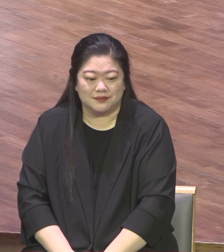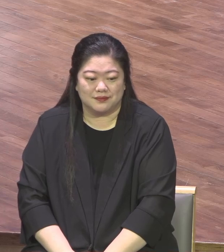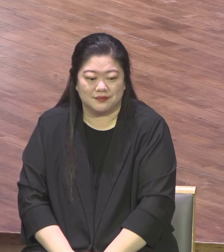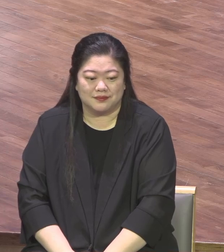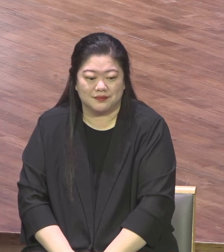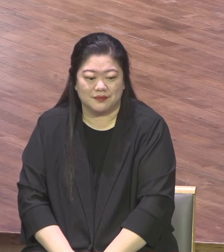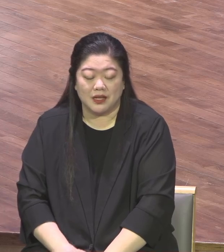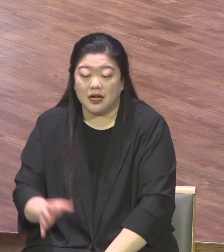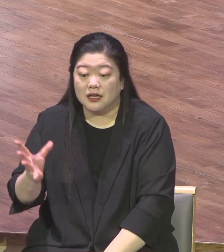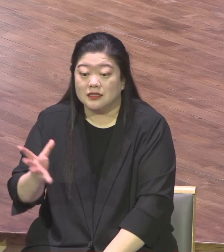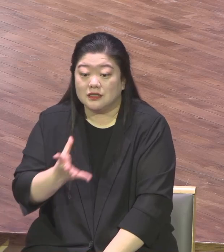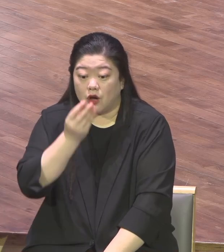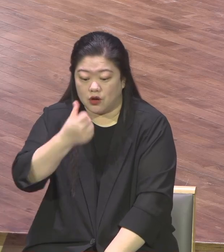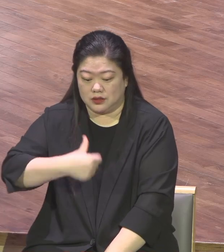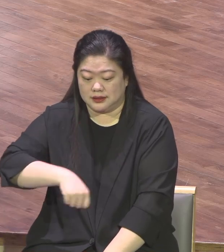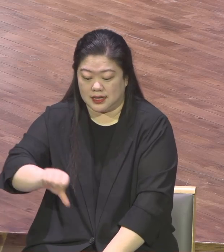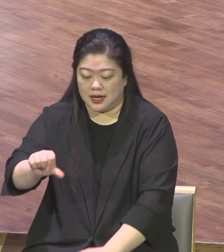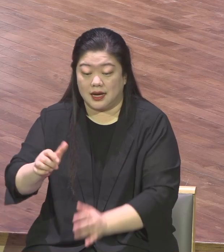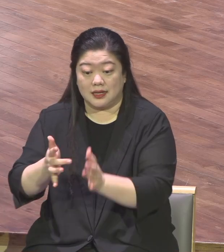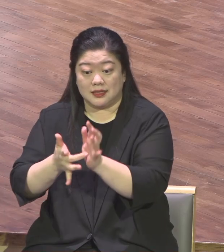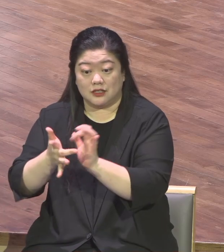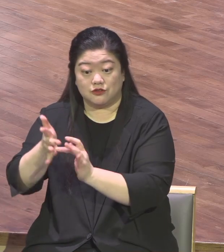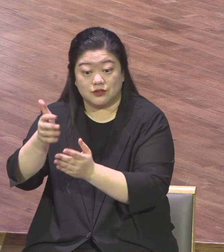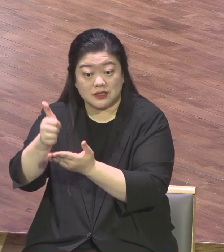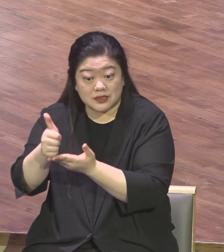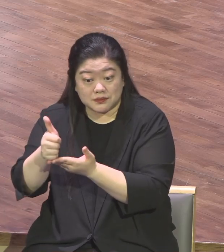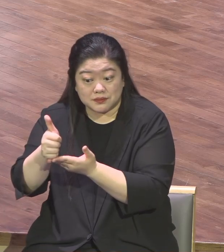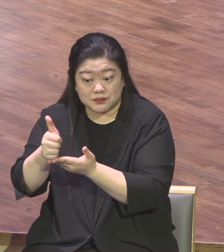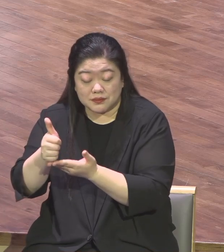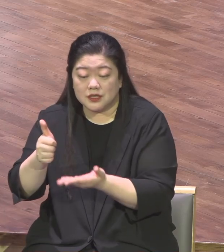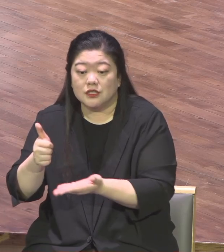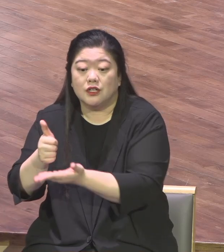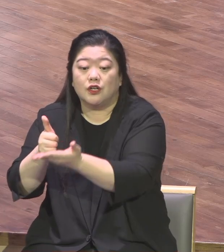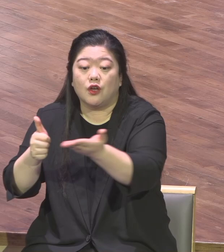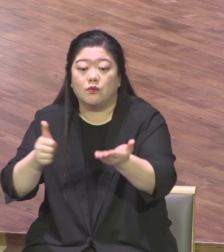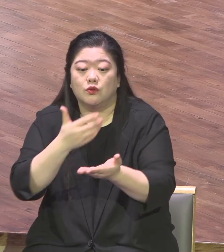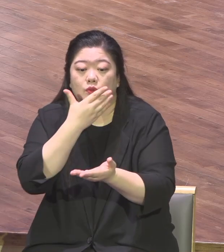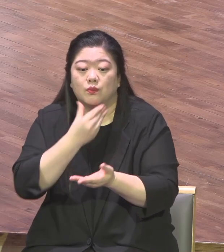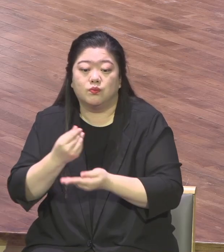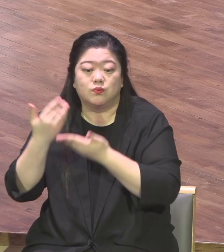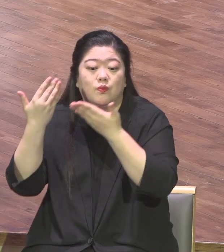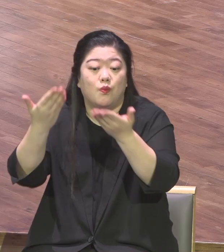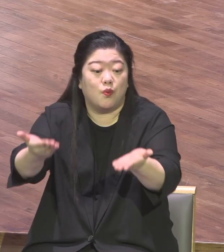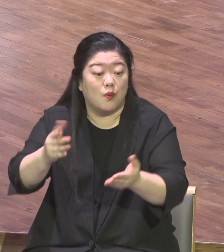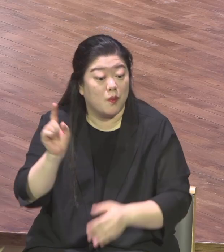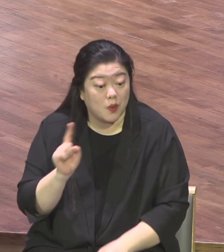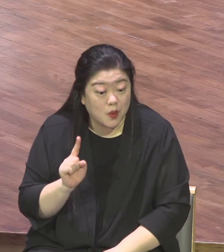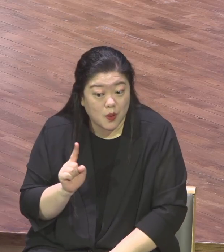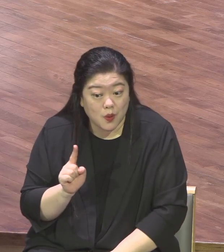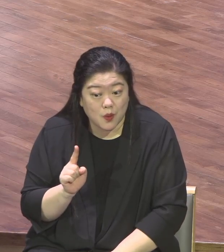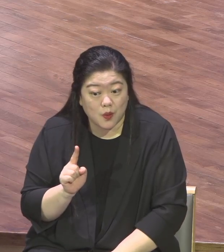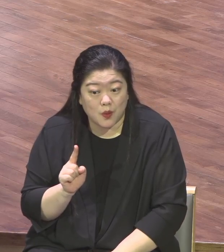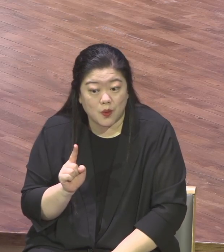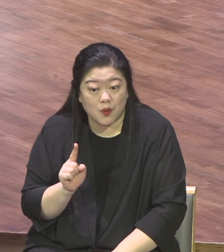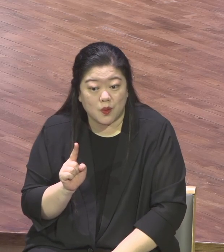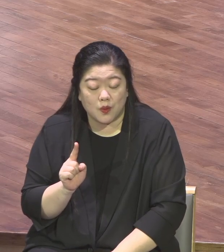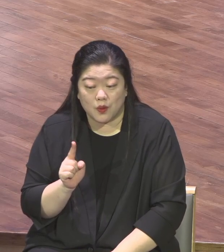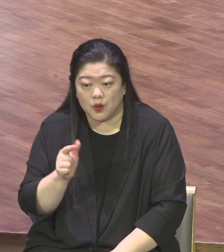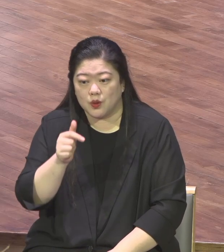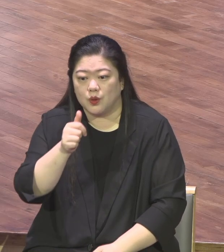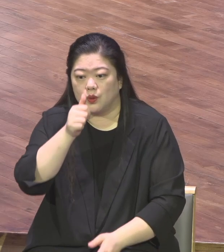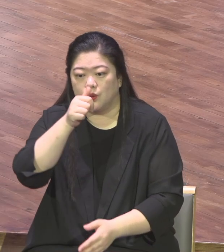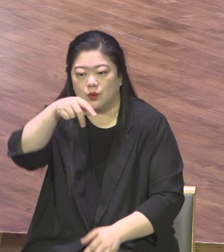성자 예수님이 우리에게 주신 헤븐리 블레싱이 무엇이냐 하면 가장 중요한